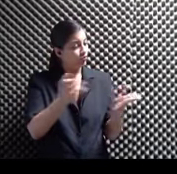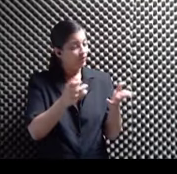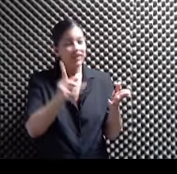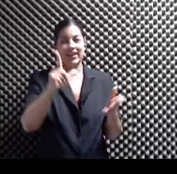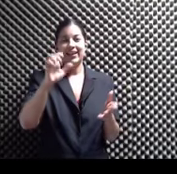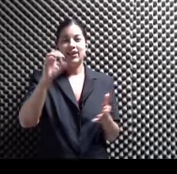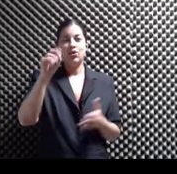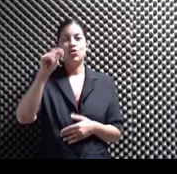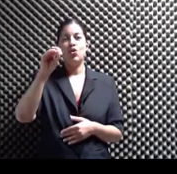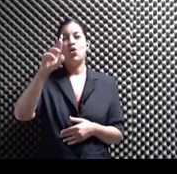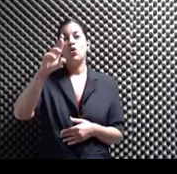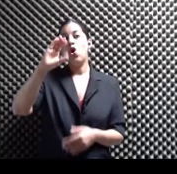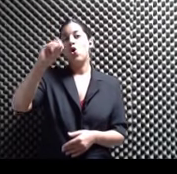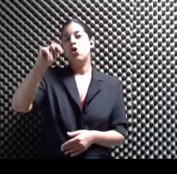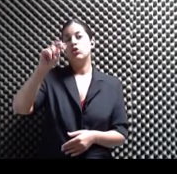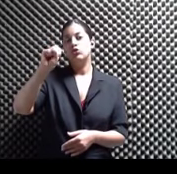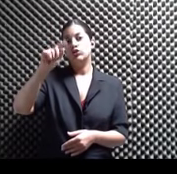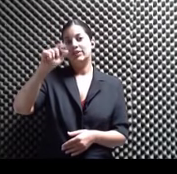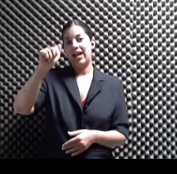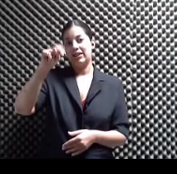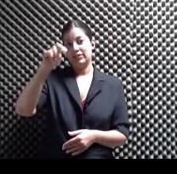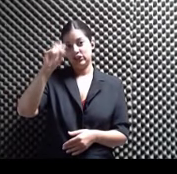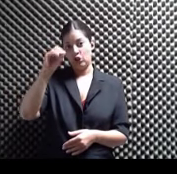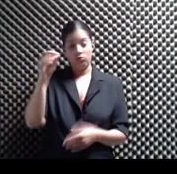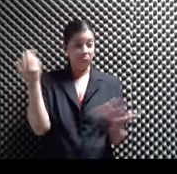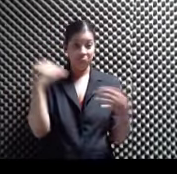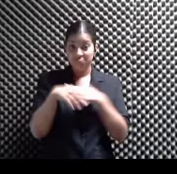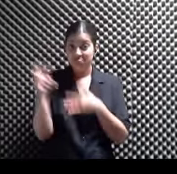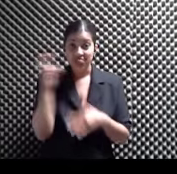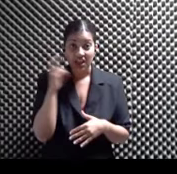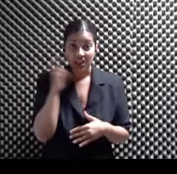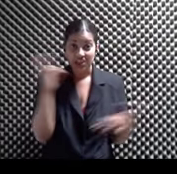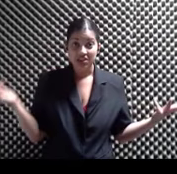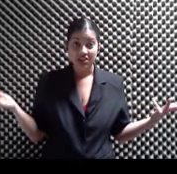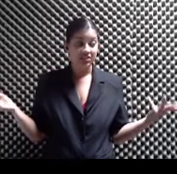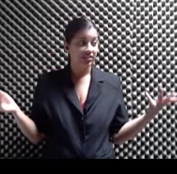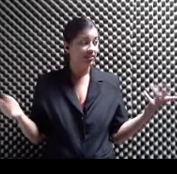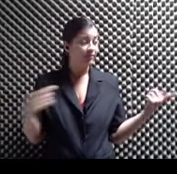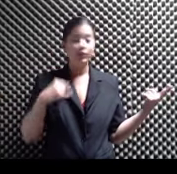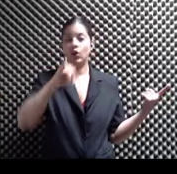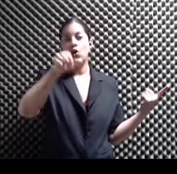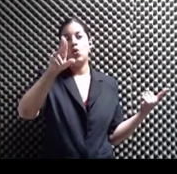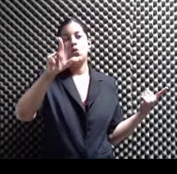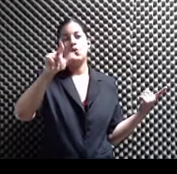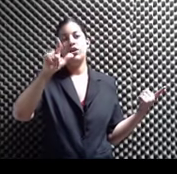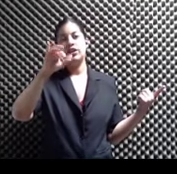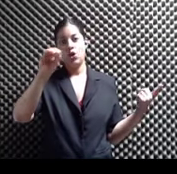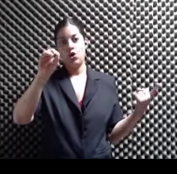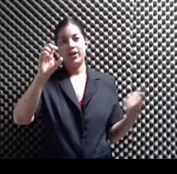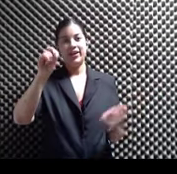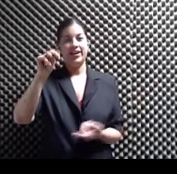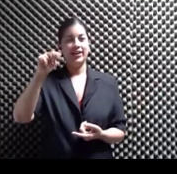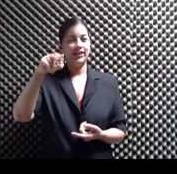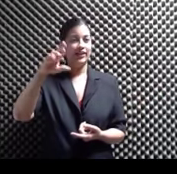Leonor Costanzo, que es una bohemia gratis, entrada libre. Vamos a tener a Julio Enrique Corte, artista